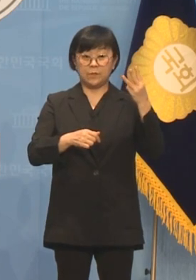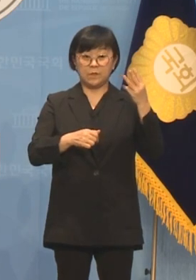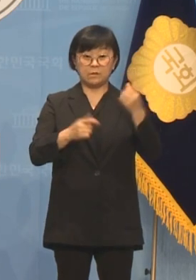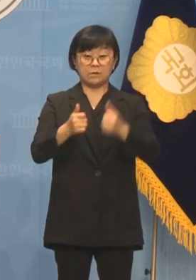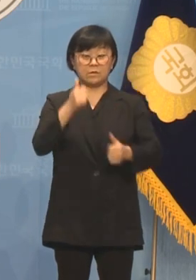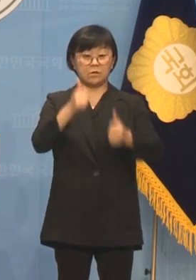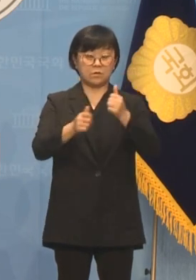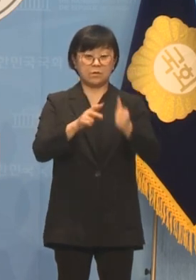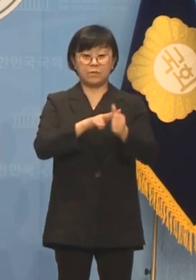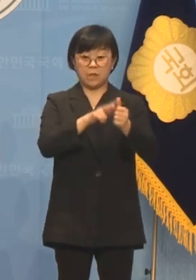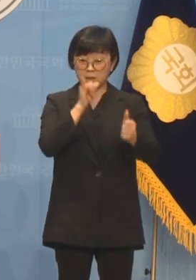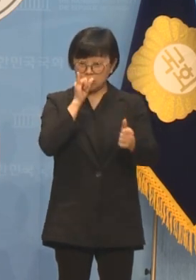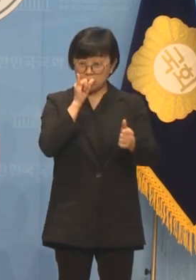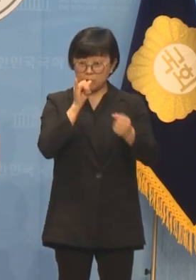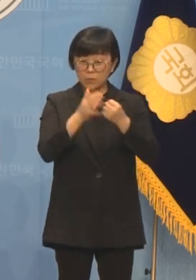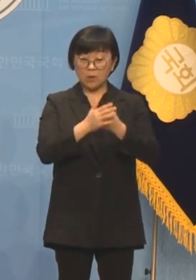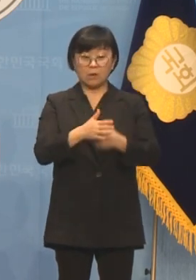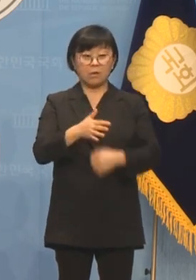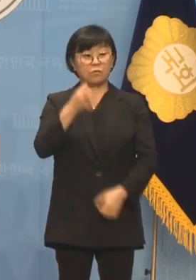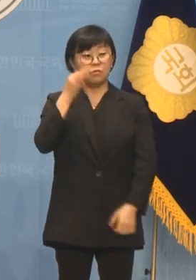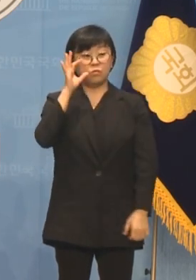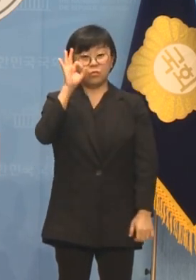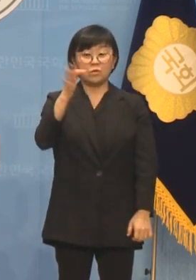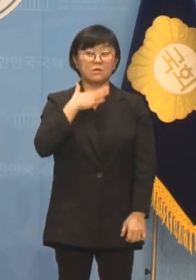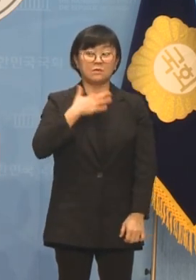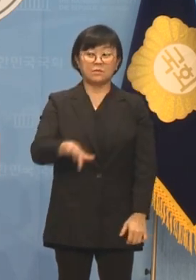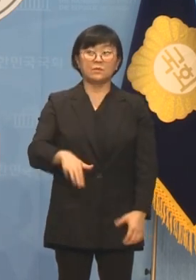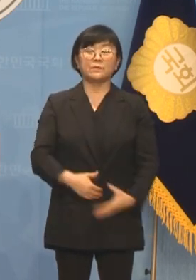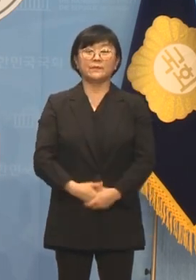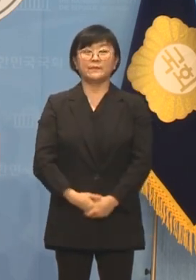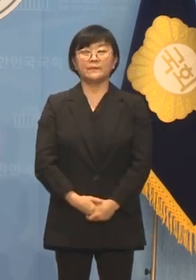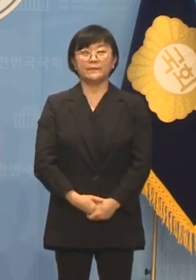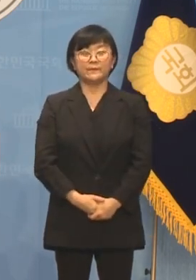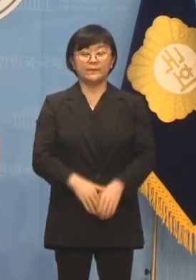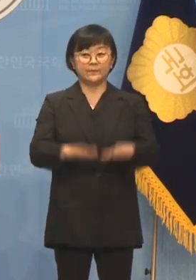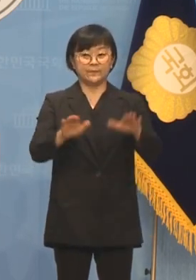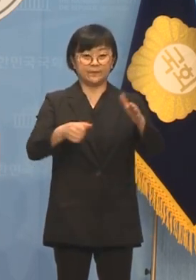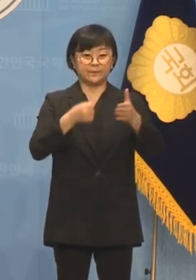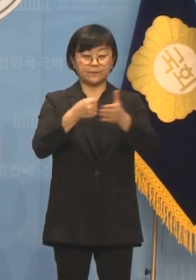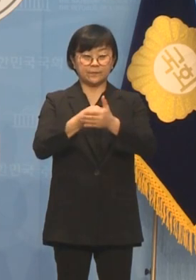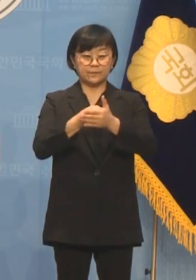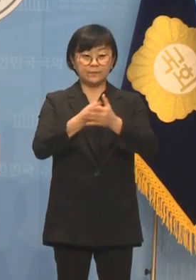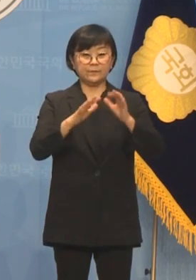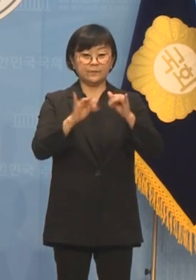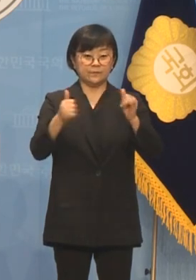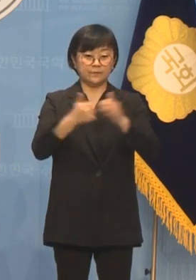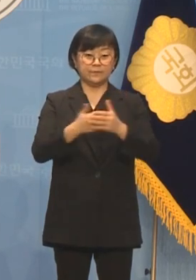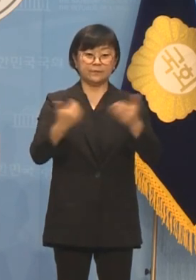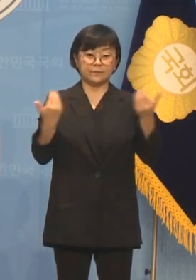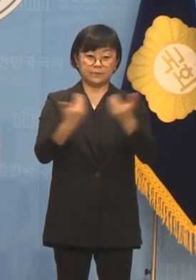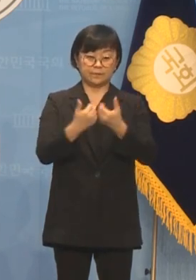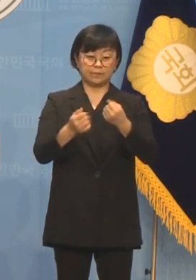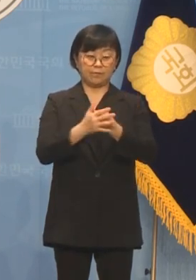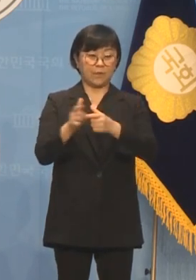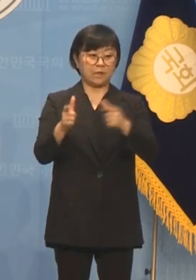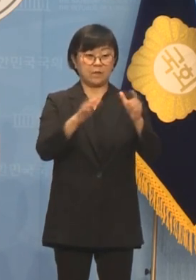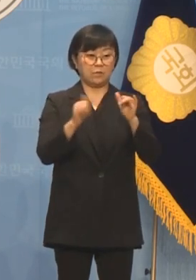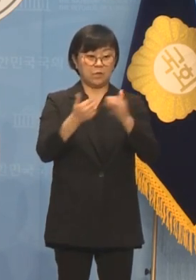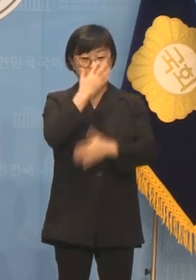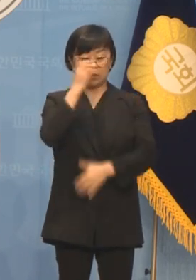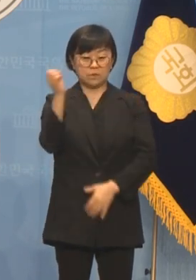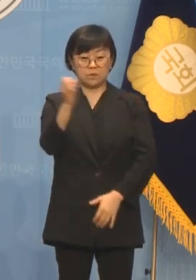경선 무대에 올리는 경우는 보지도 못했고 듣지도 못했습니다 이번 결정은 민심을 역행하고 지역민을